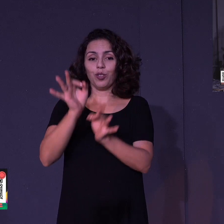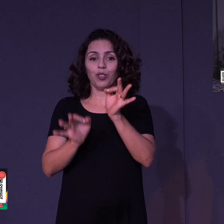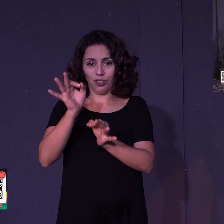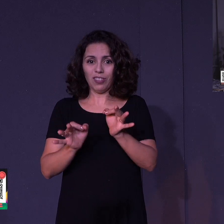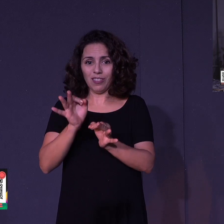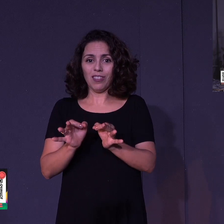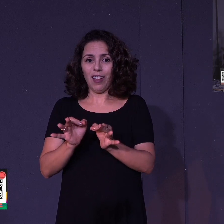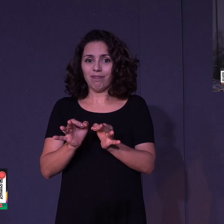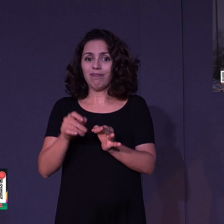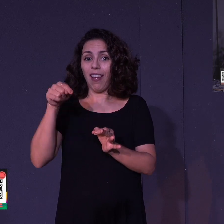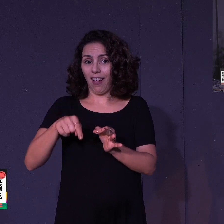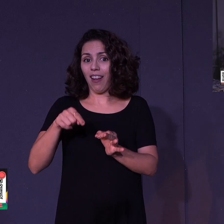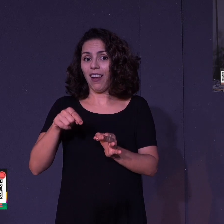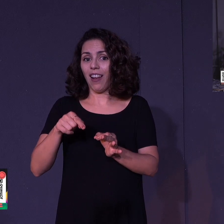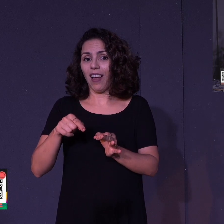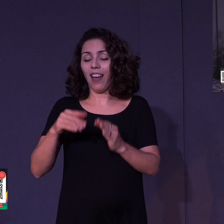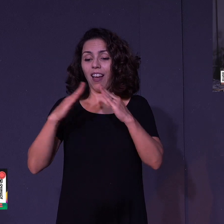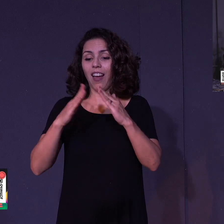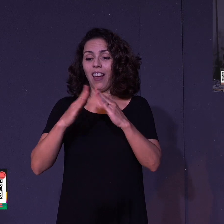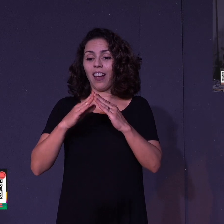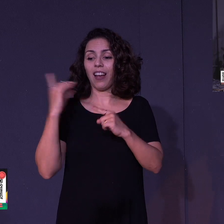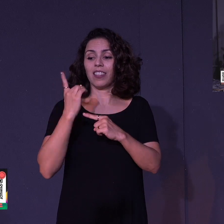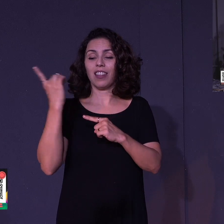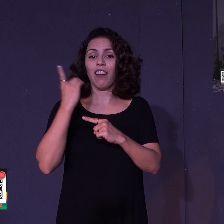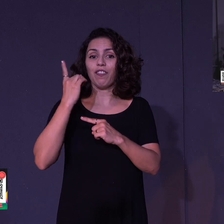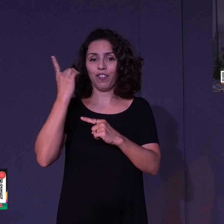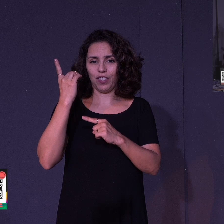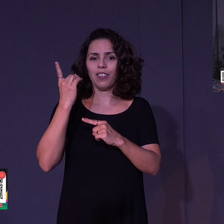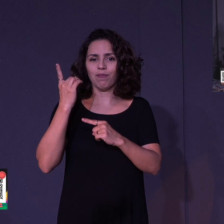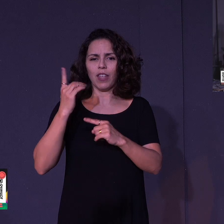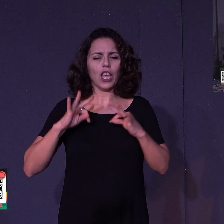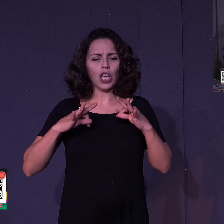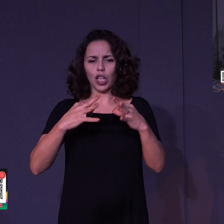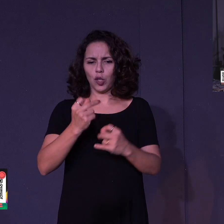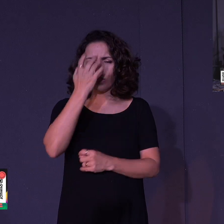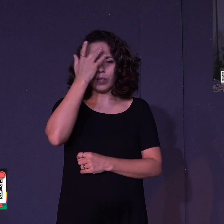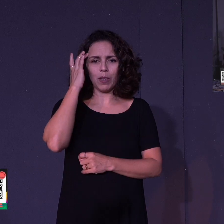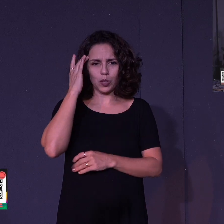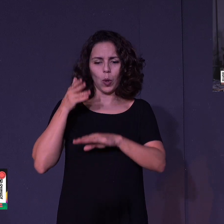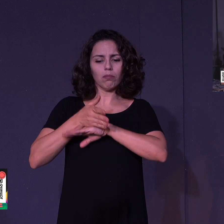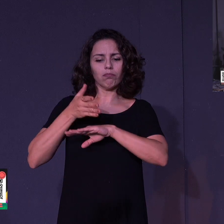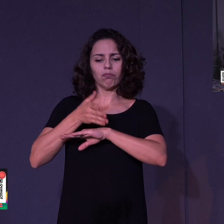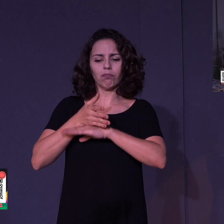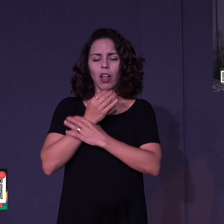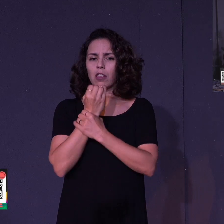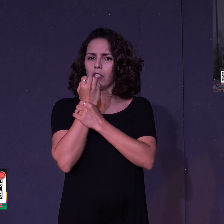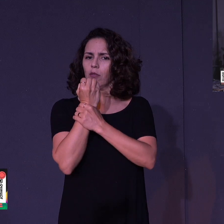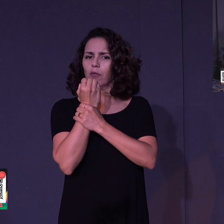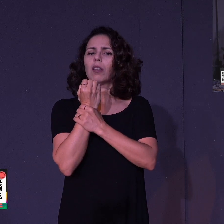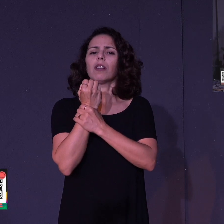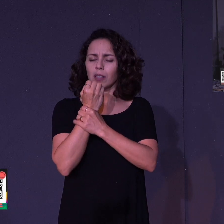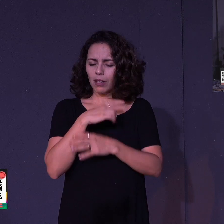Davi. Orem pela paz de Jerusalém, vivam em segurança aqueles que te amam. Haja paz dentro dos teus muros